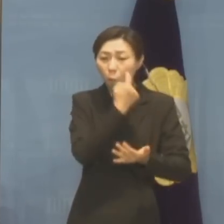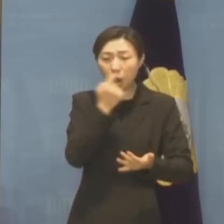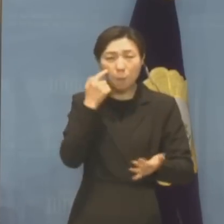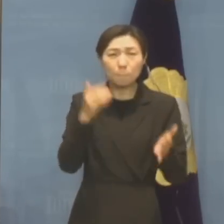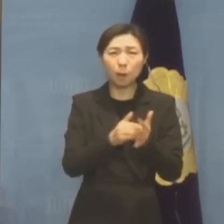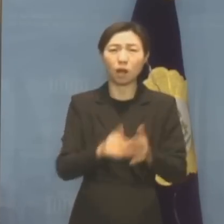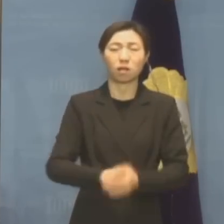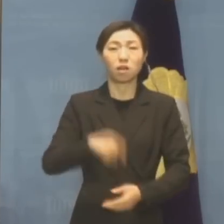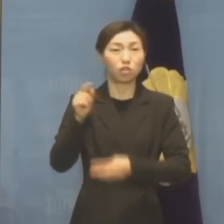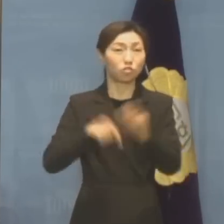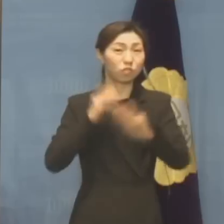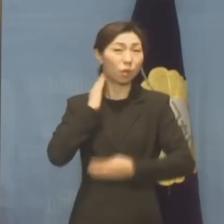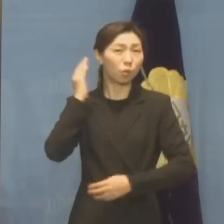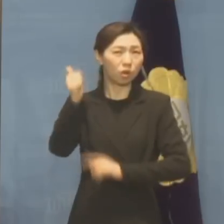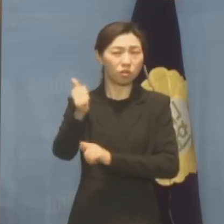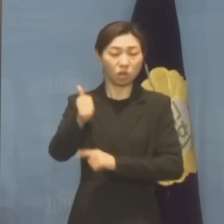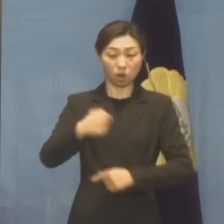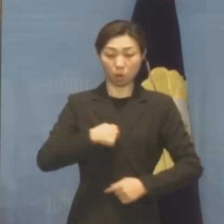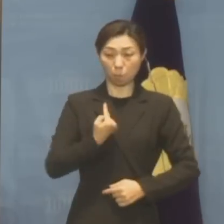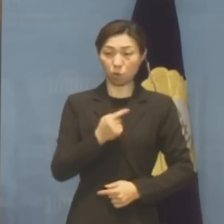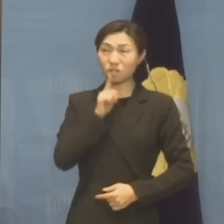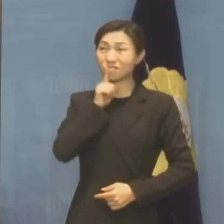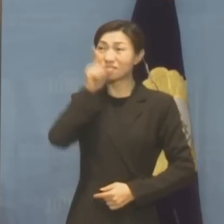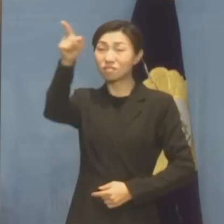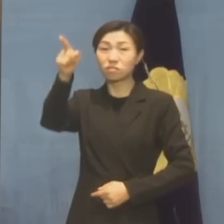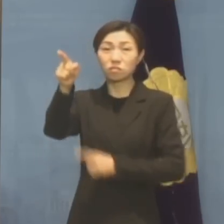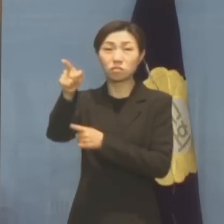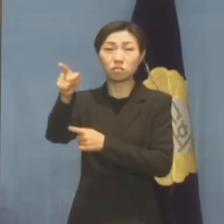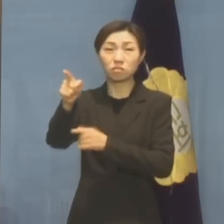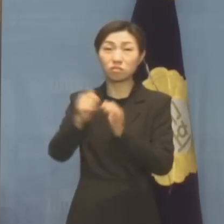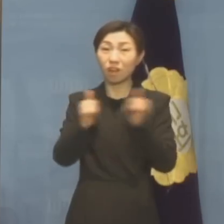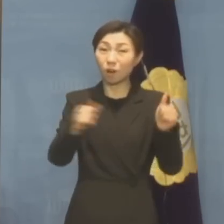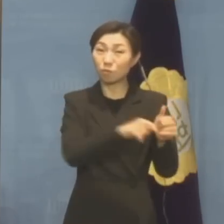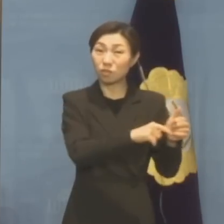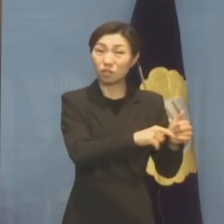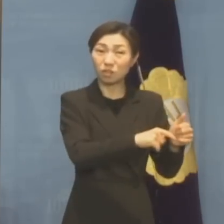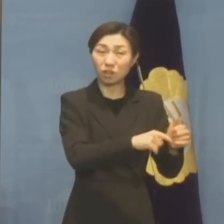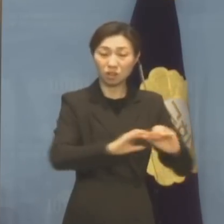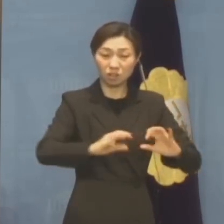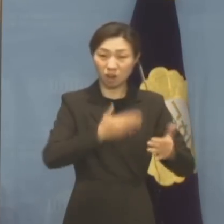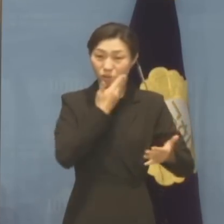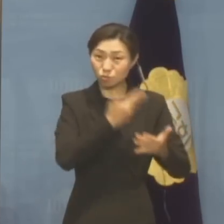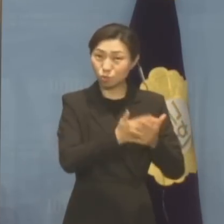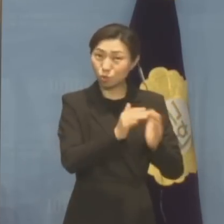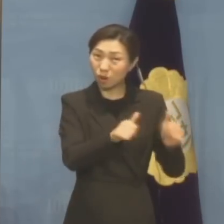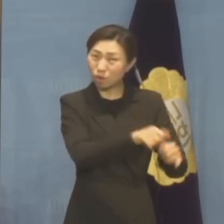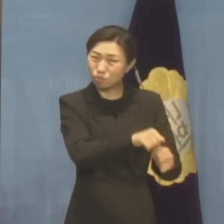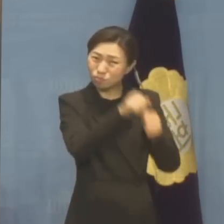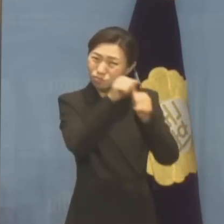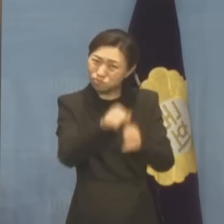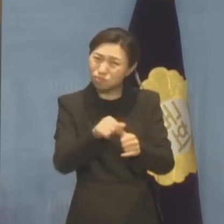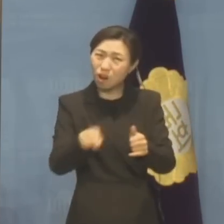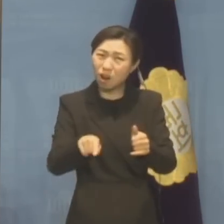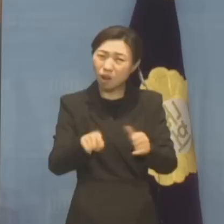윤석열 대통령은 자신이 기소한 사람을 국가안보실 핵심으로 등용하고 있으니 지나가는 소가 웃을